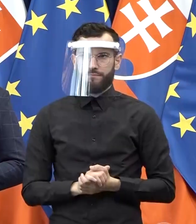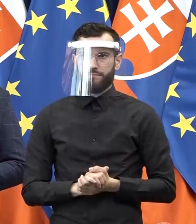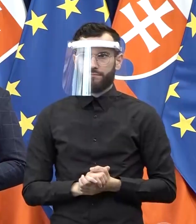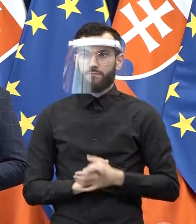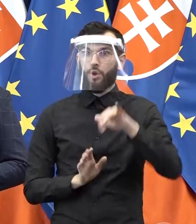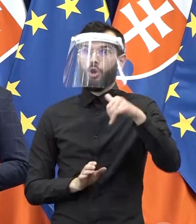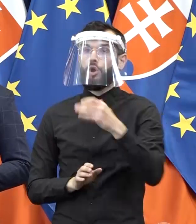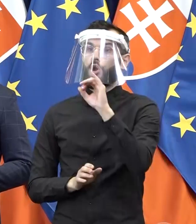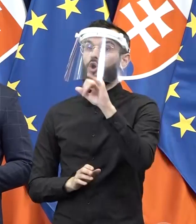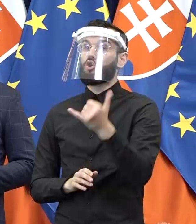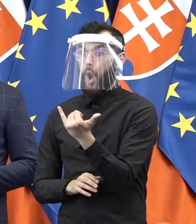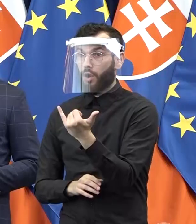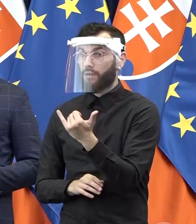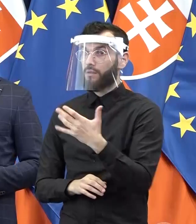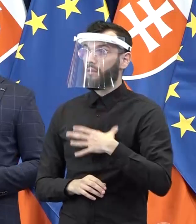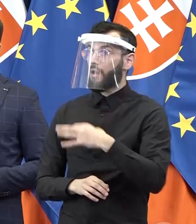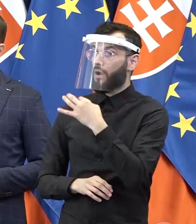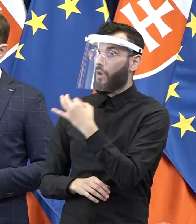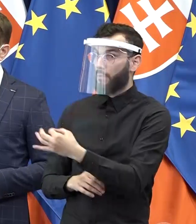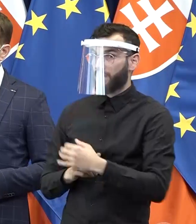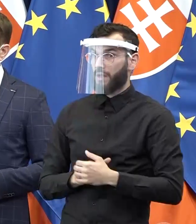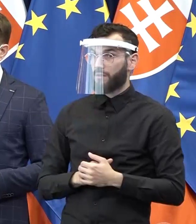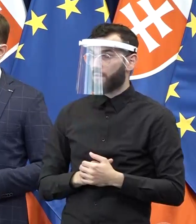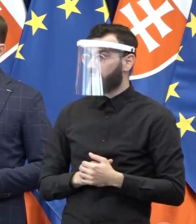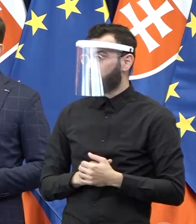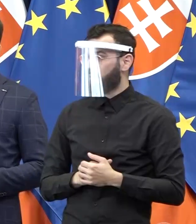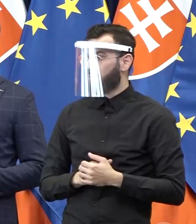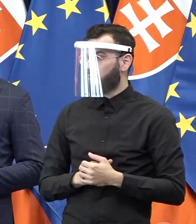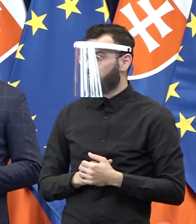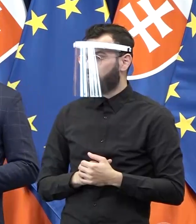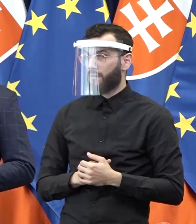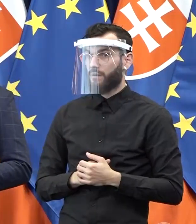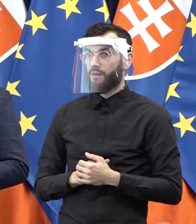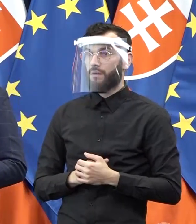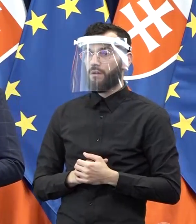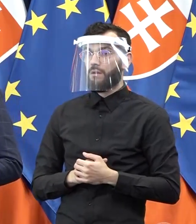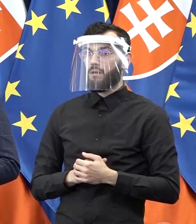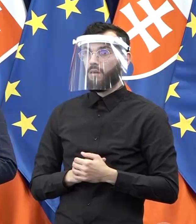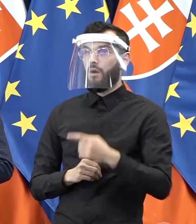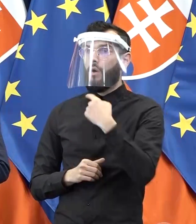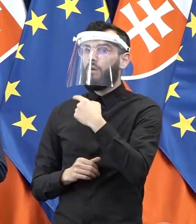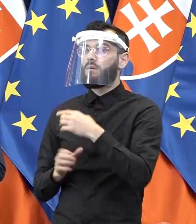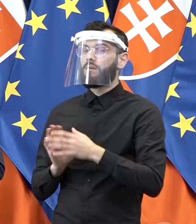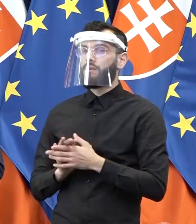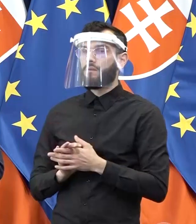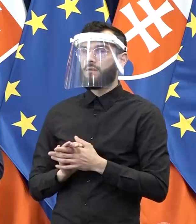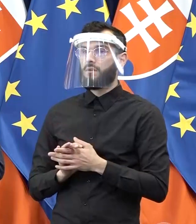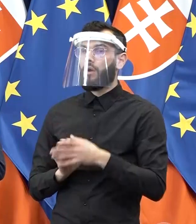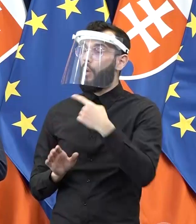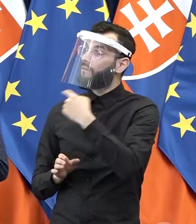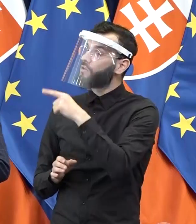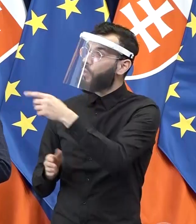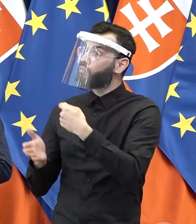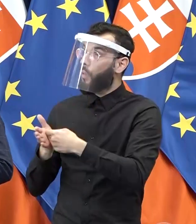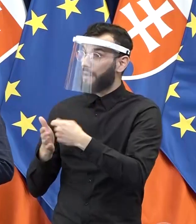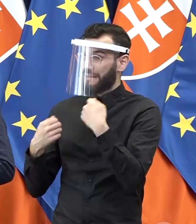Joj. Ešte Krupová Jojka, ešte doplňujúca otázka predsľadným k dôchodcom a k ich dôchodkom. Či sa